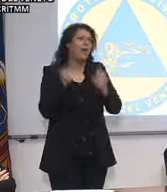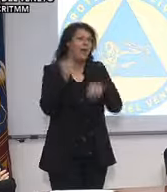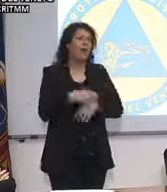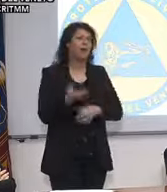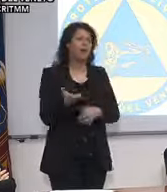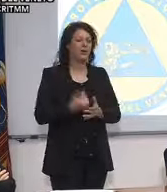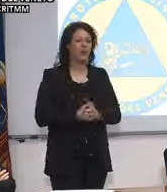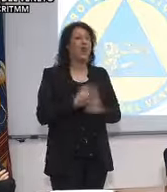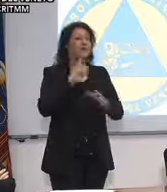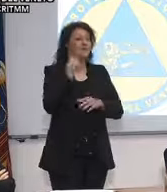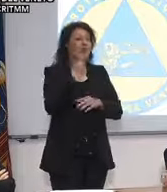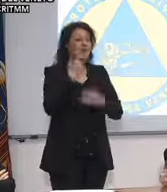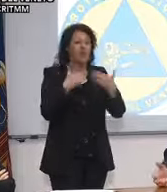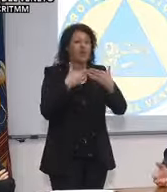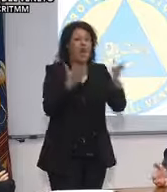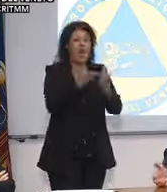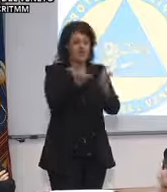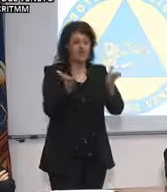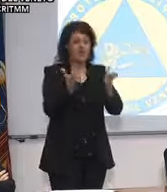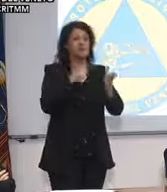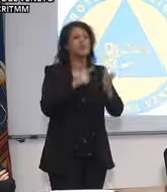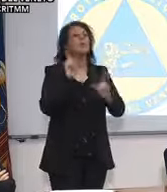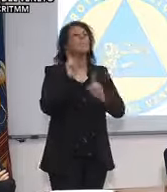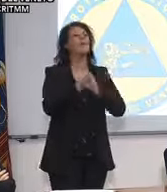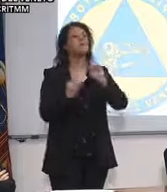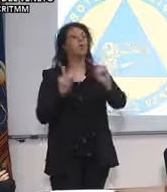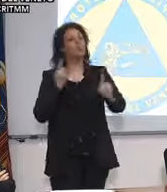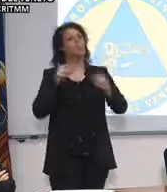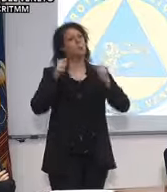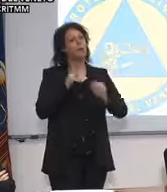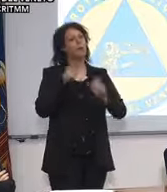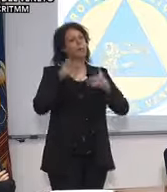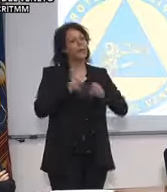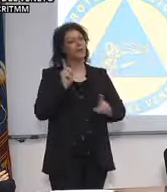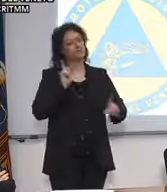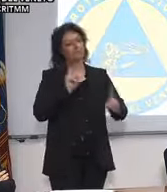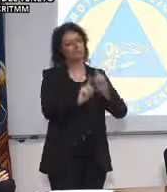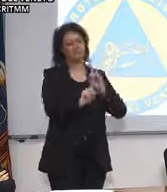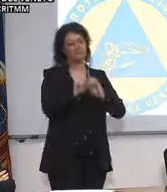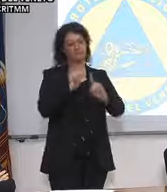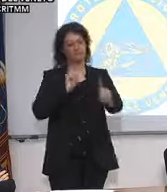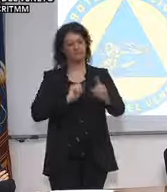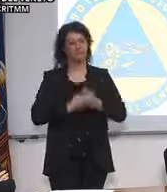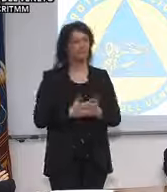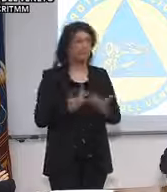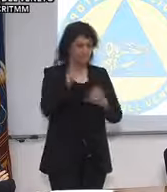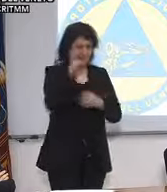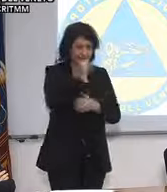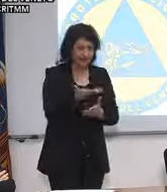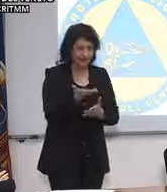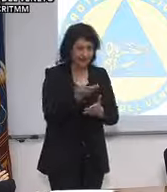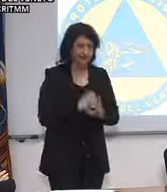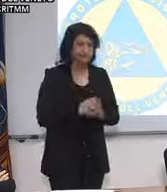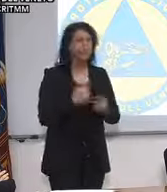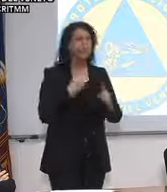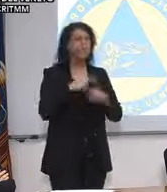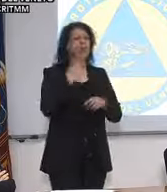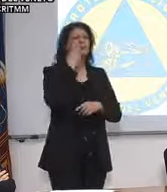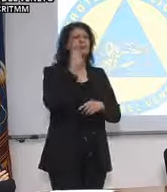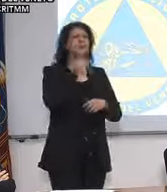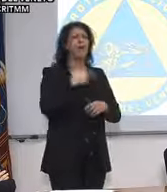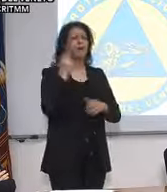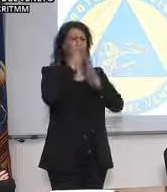assembramenti del parrucchiere. Cioè, capite che no. Poi quando io ho visto la disinfezione delle maglie e dei capi di abbigliamento